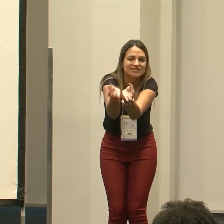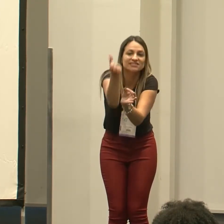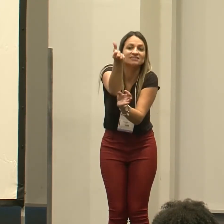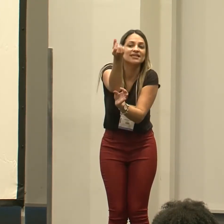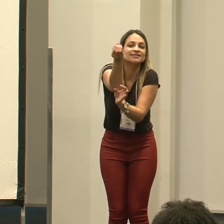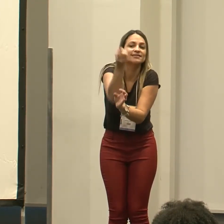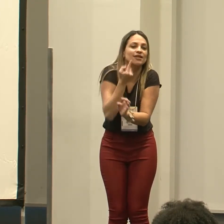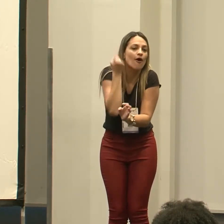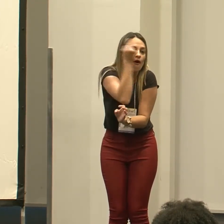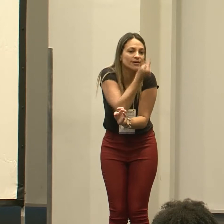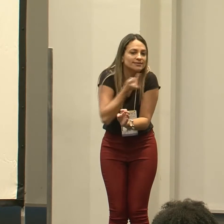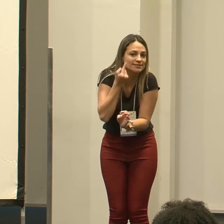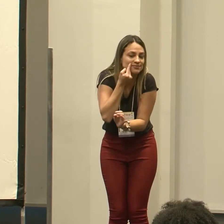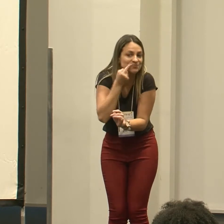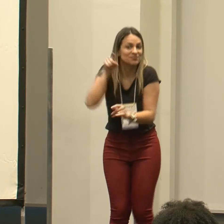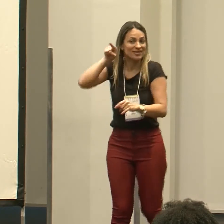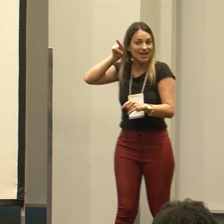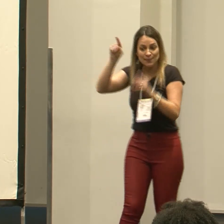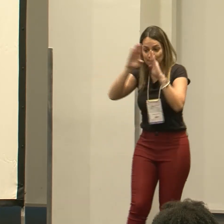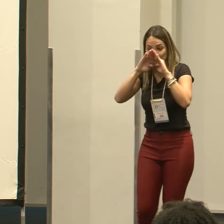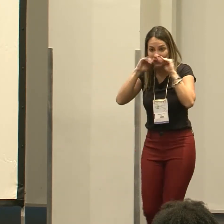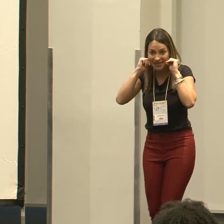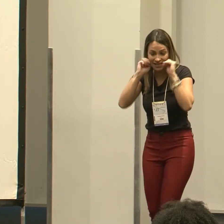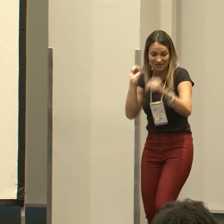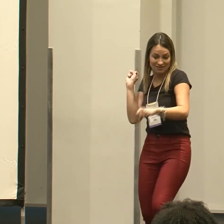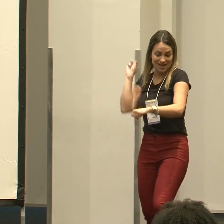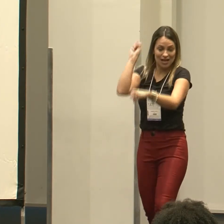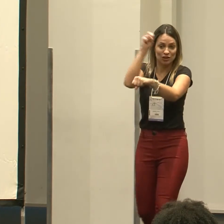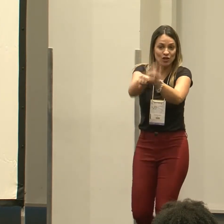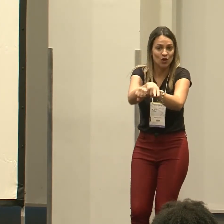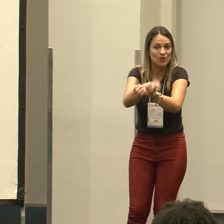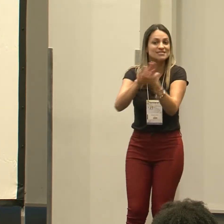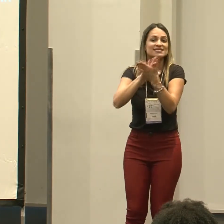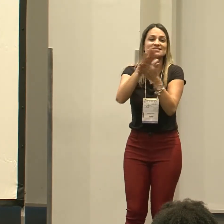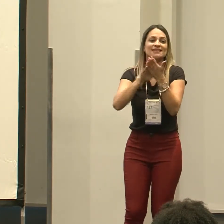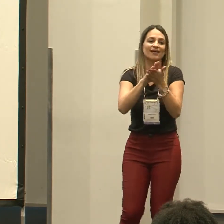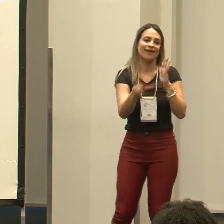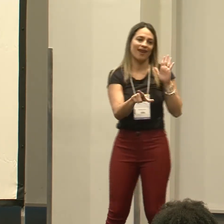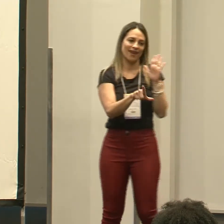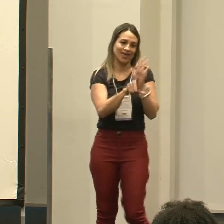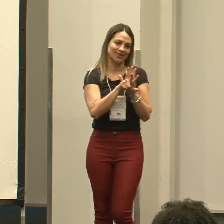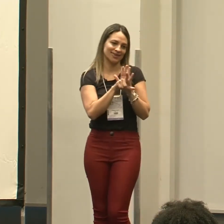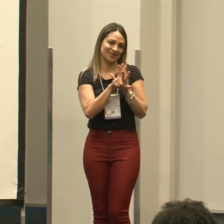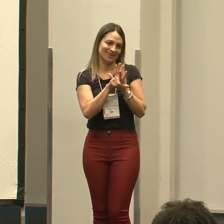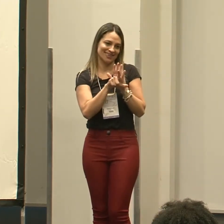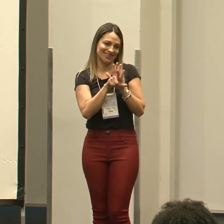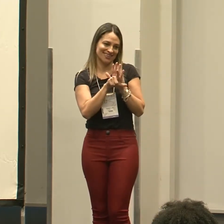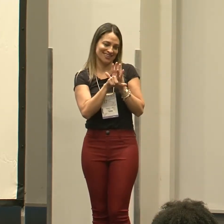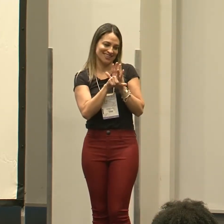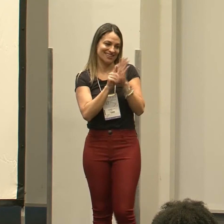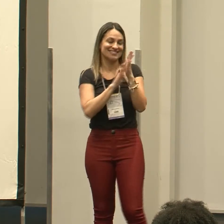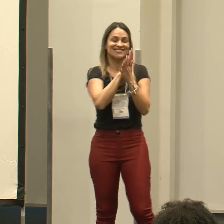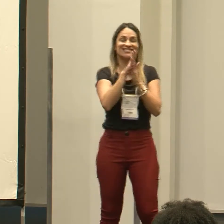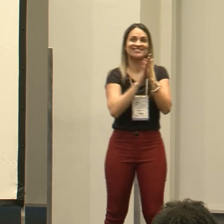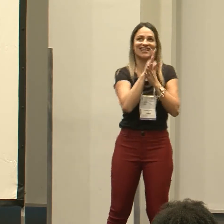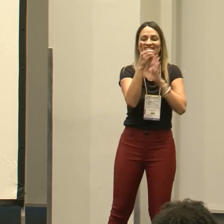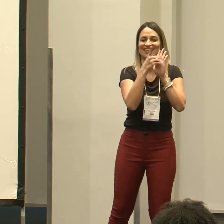Libras, coisa simples, de 60 horas. E Mirna Salermo entrou sem a legislação